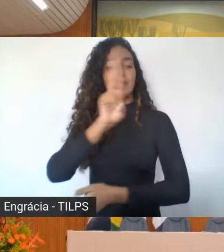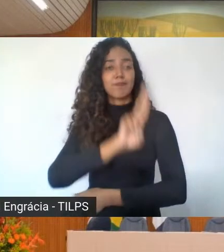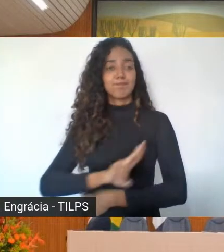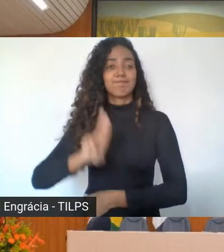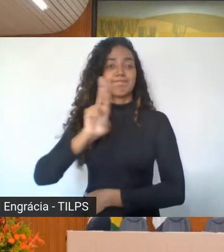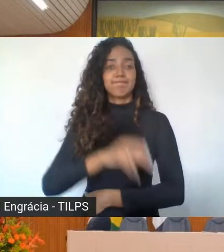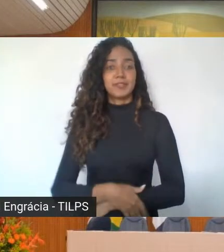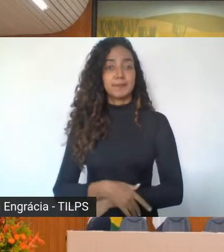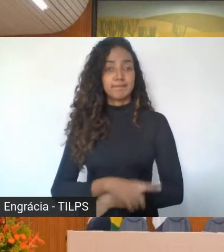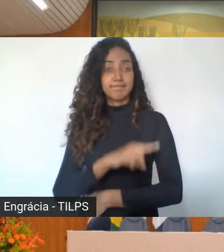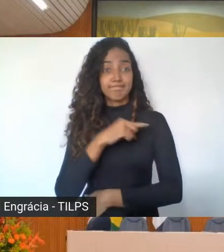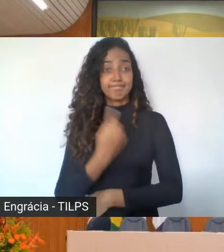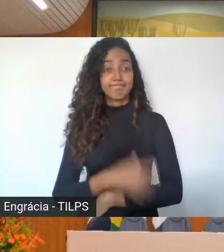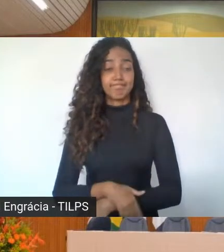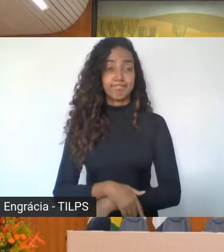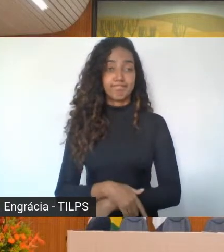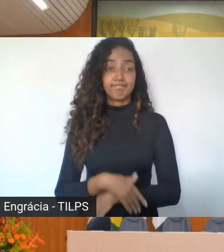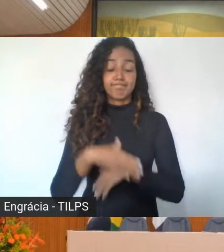Enfim.